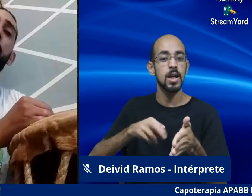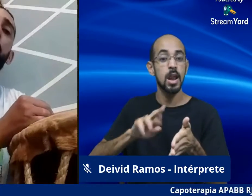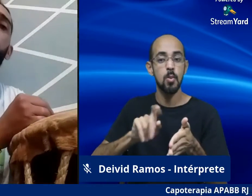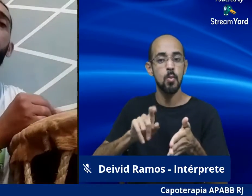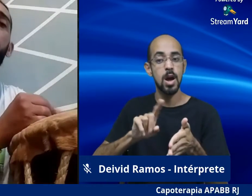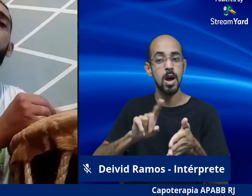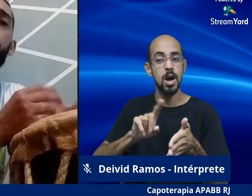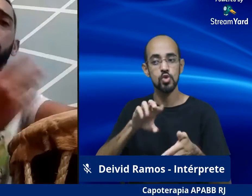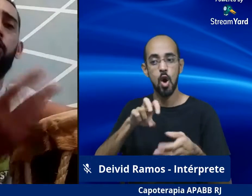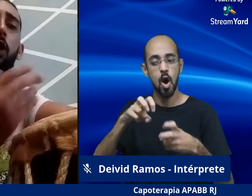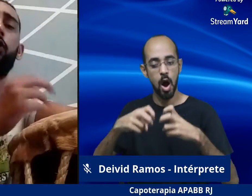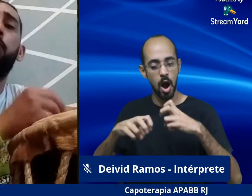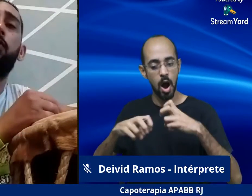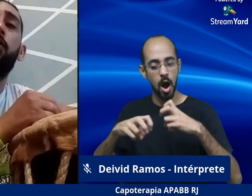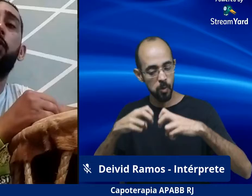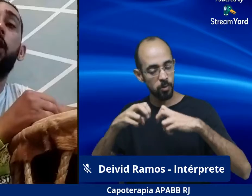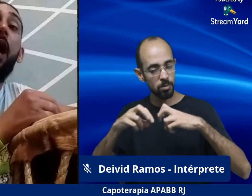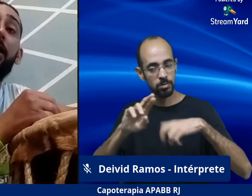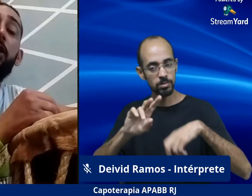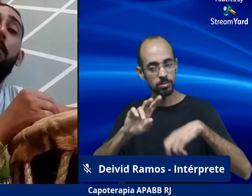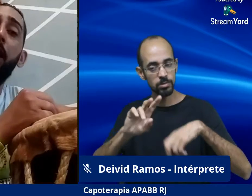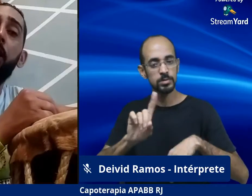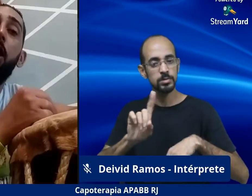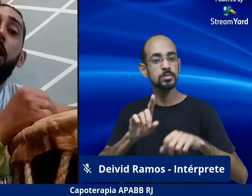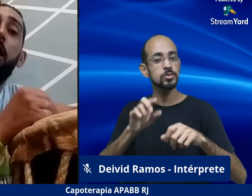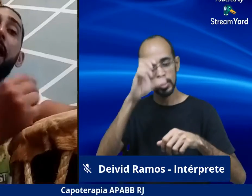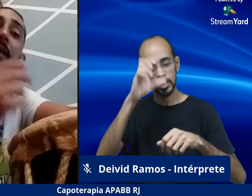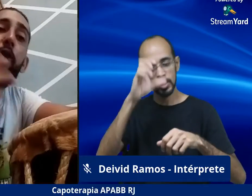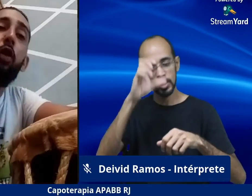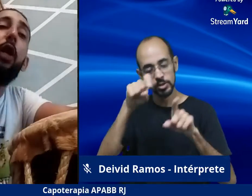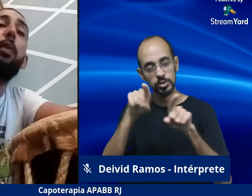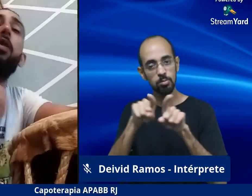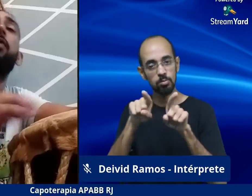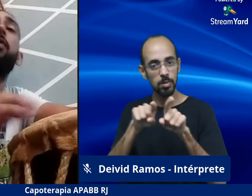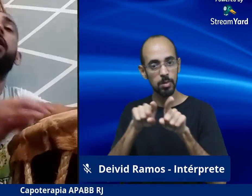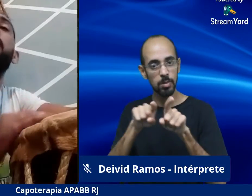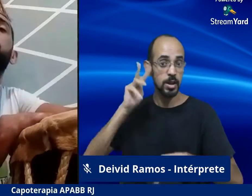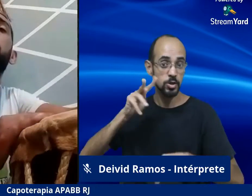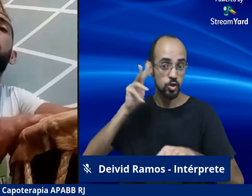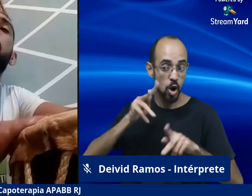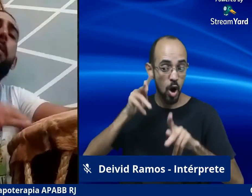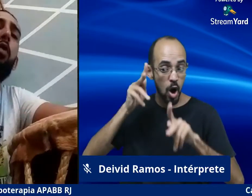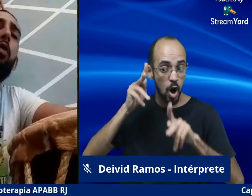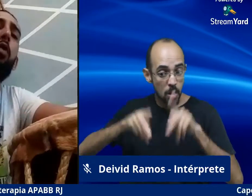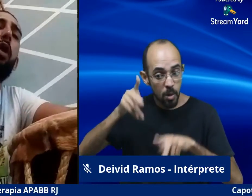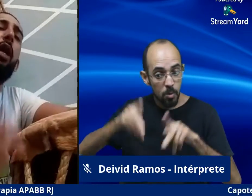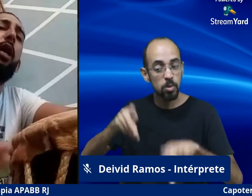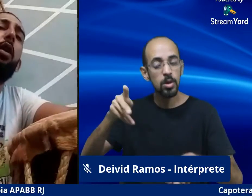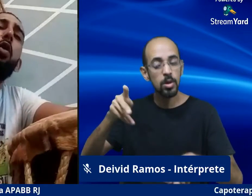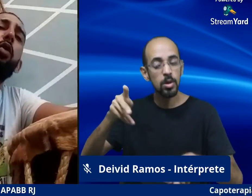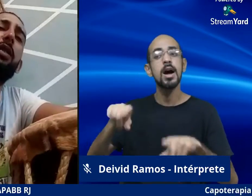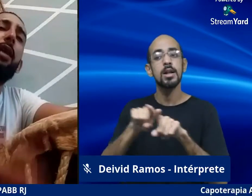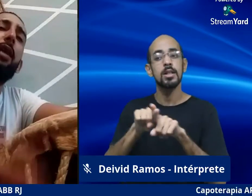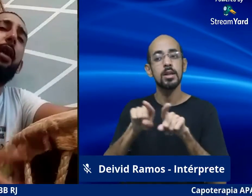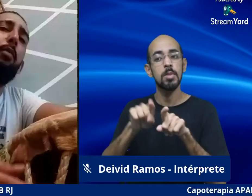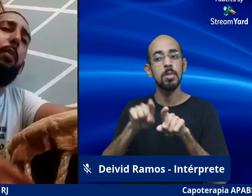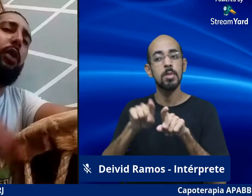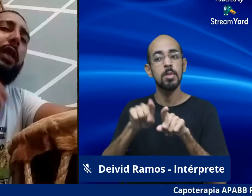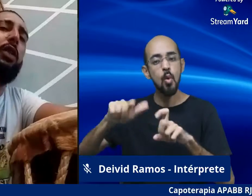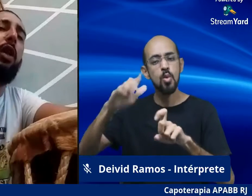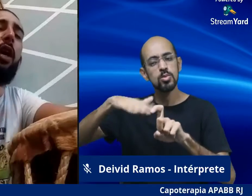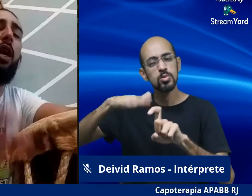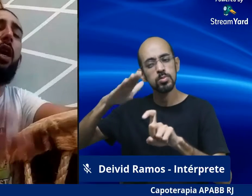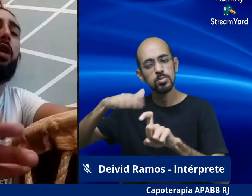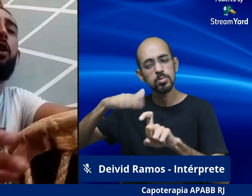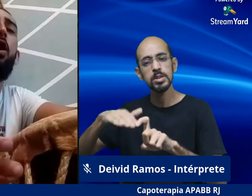gente aprende sobre a história do nosso povo, a gente aprende essas outras manifestações, o maculelê, o samba, a